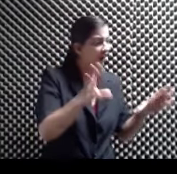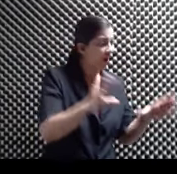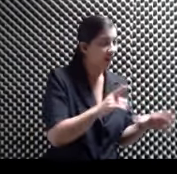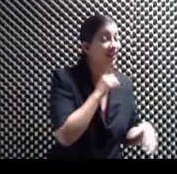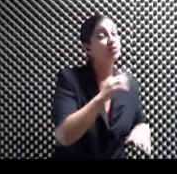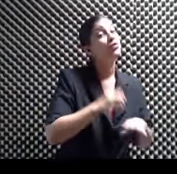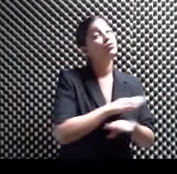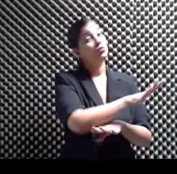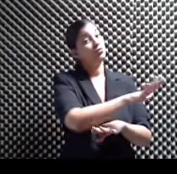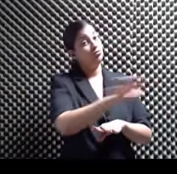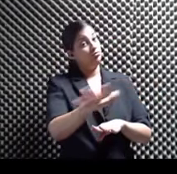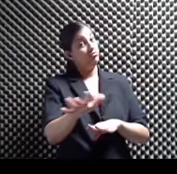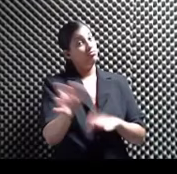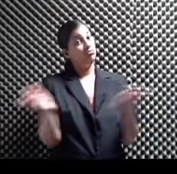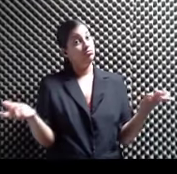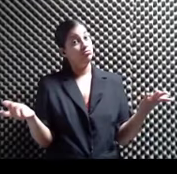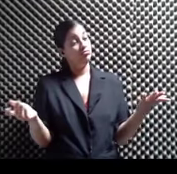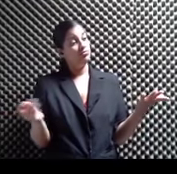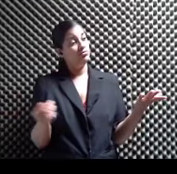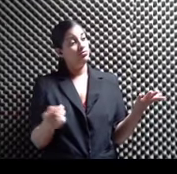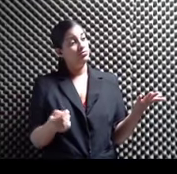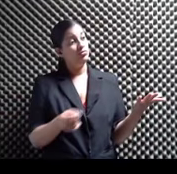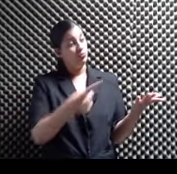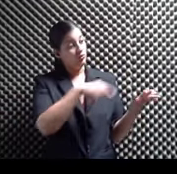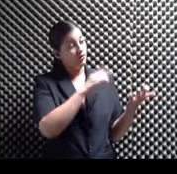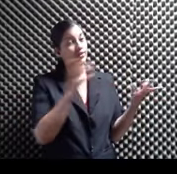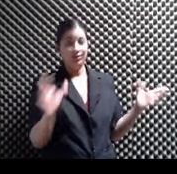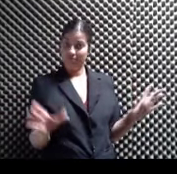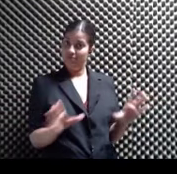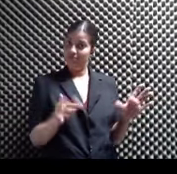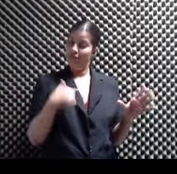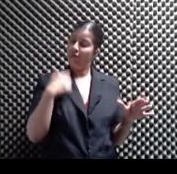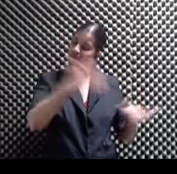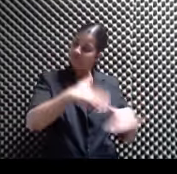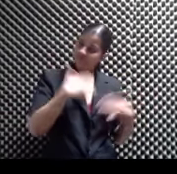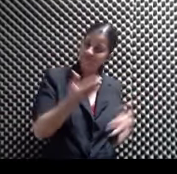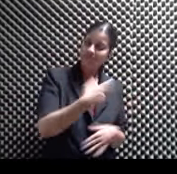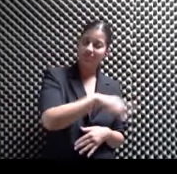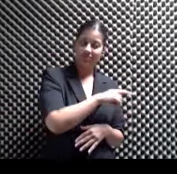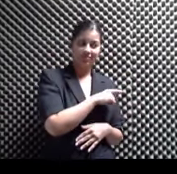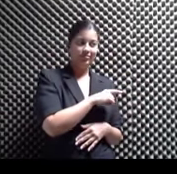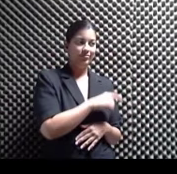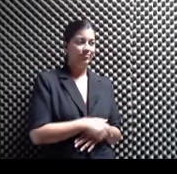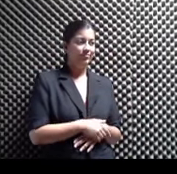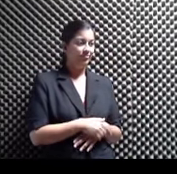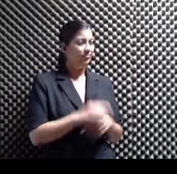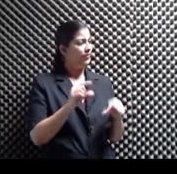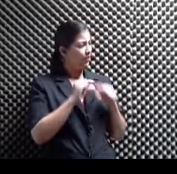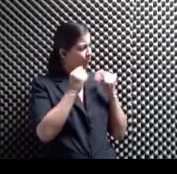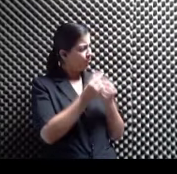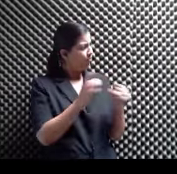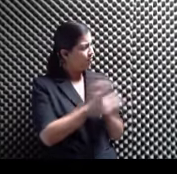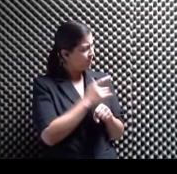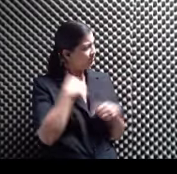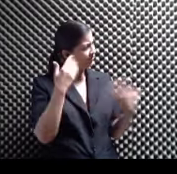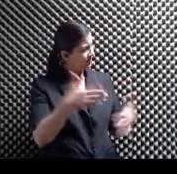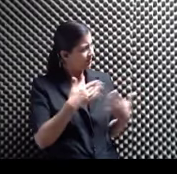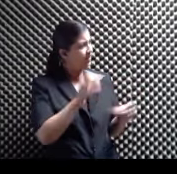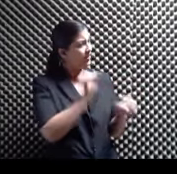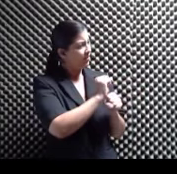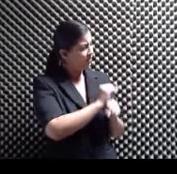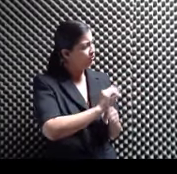es la escena independiente en gran parte, ¿verdad?, por lo que ustedes hacen. O sea que yo de verdad los felicito y lo llevas al grupo completo porque siempre he visto buenos